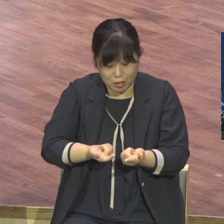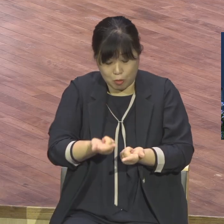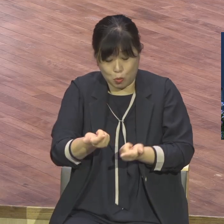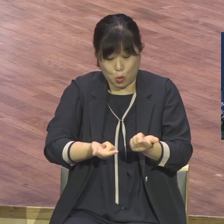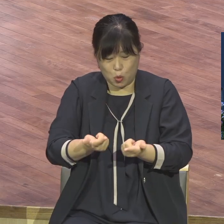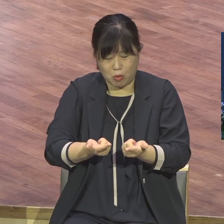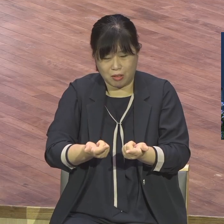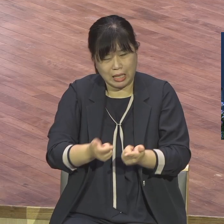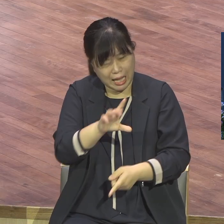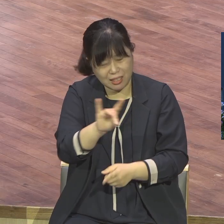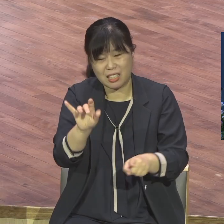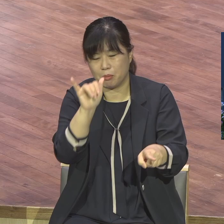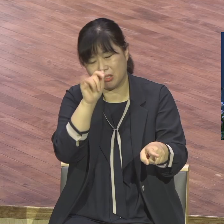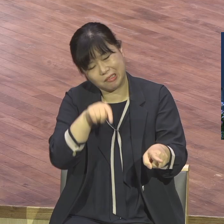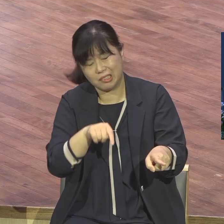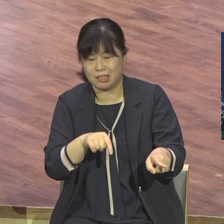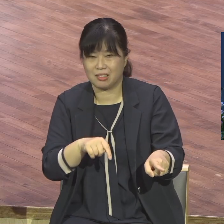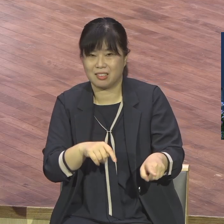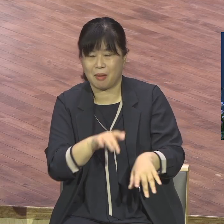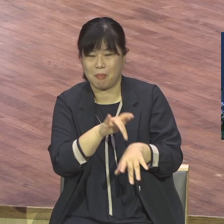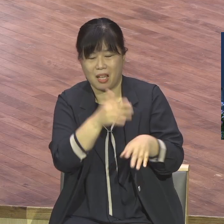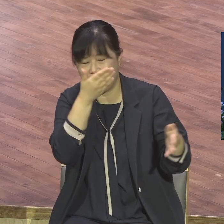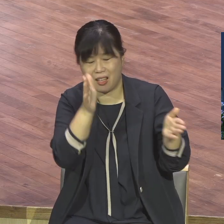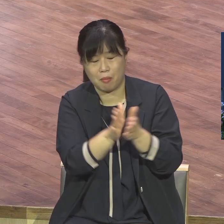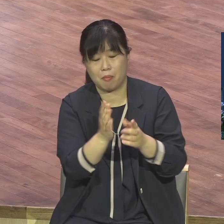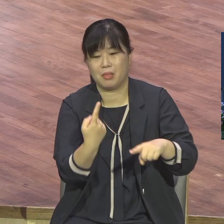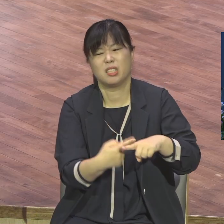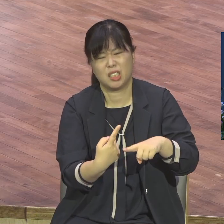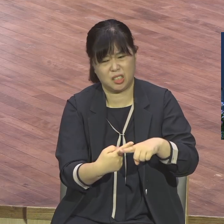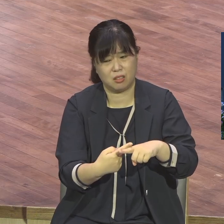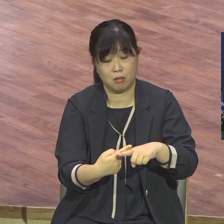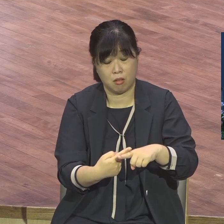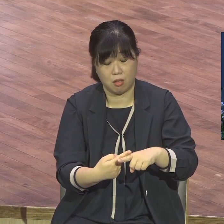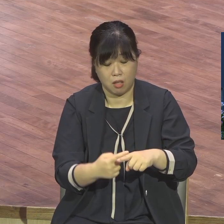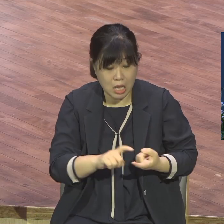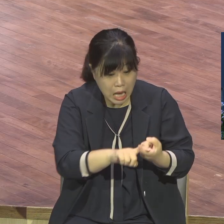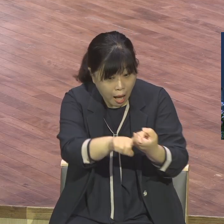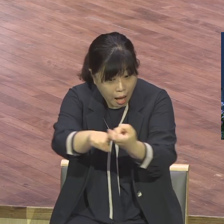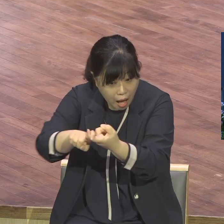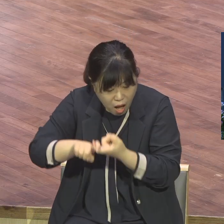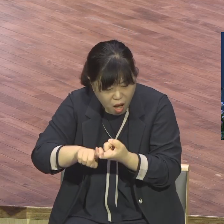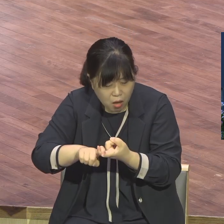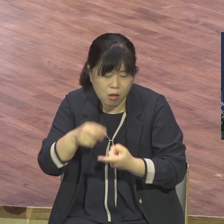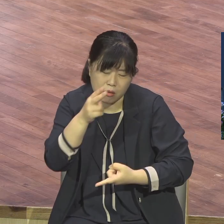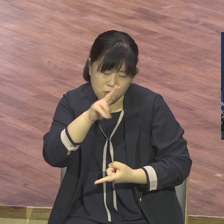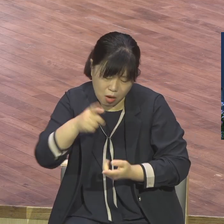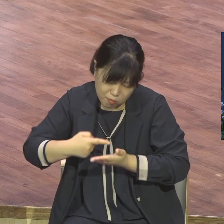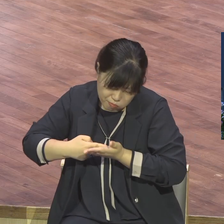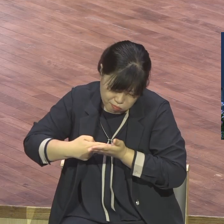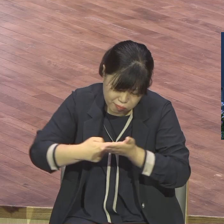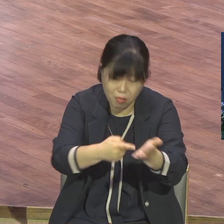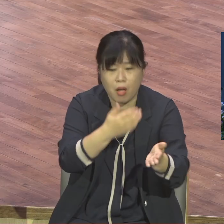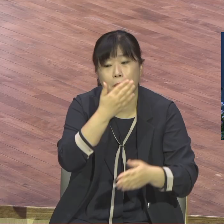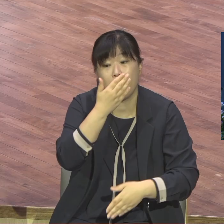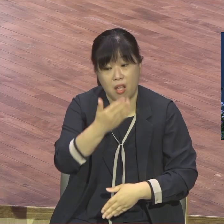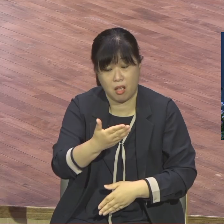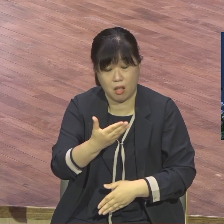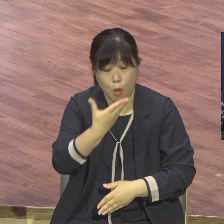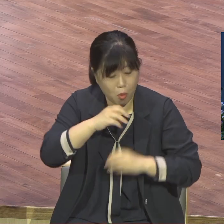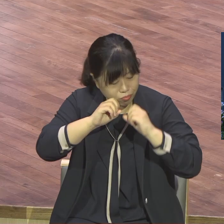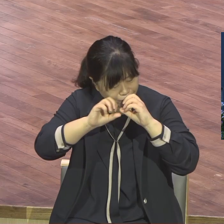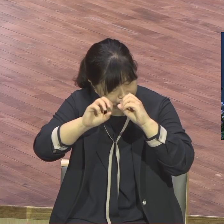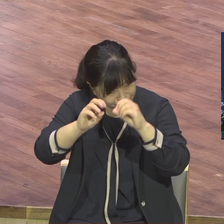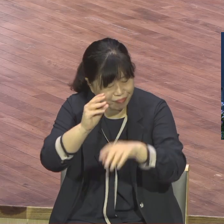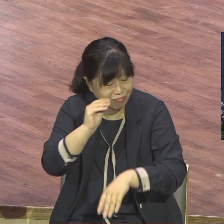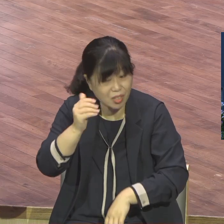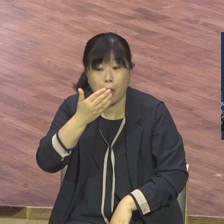하나가 되지 않으면 한 걸음도 앞으로 못 나가요. 2, 3, 7이 뭡니까? 기억보마도 못해요. 여러분 모두